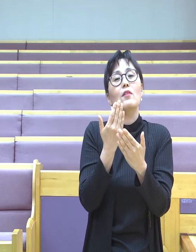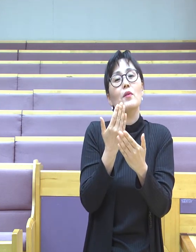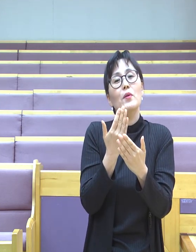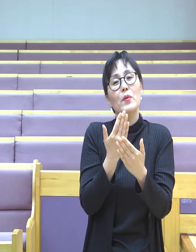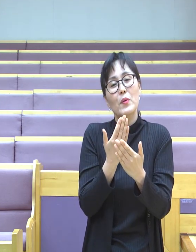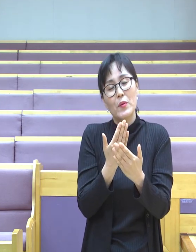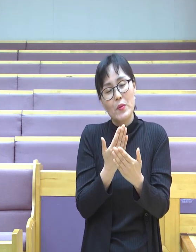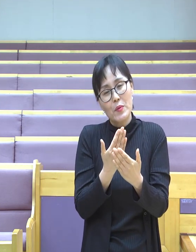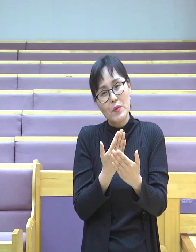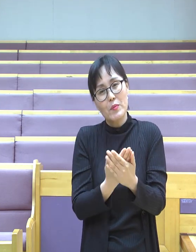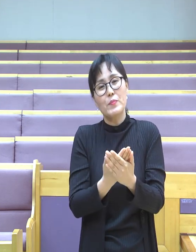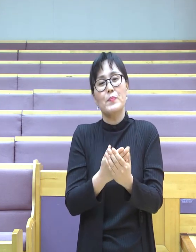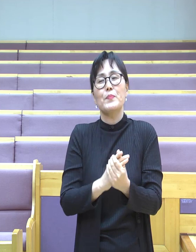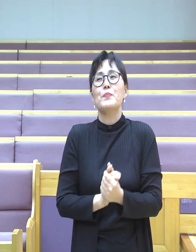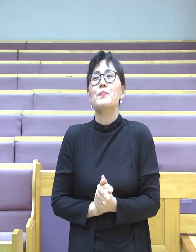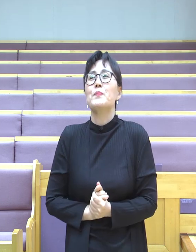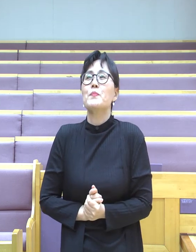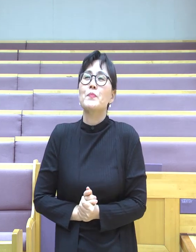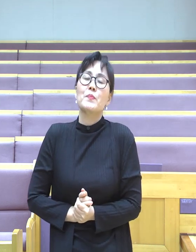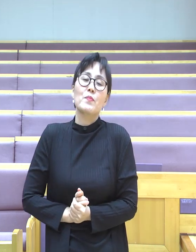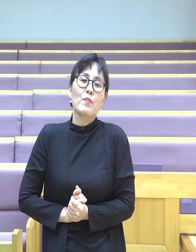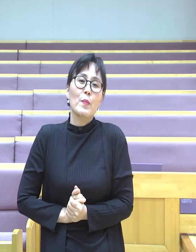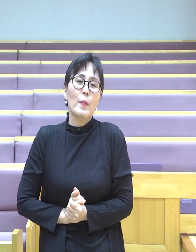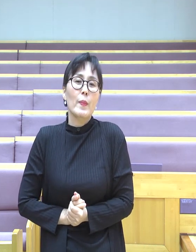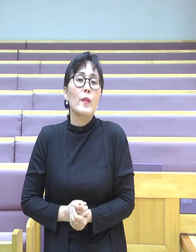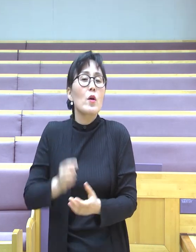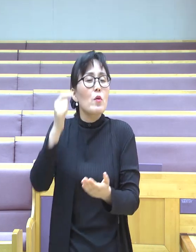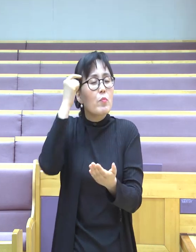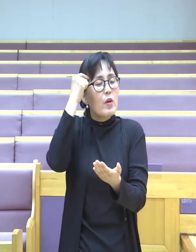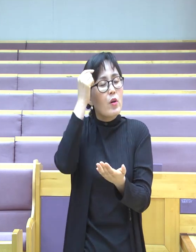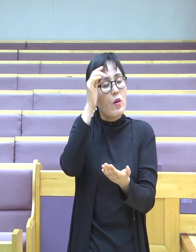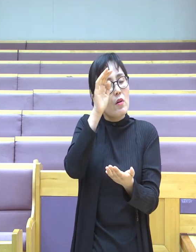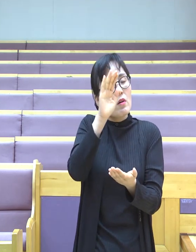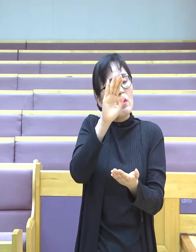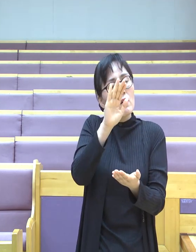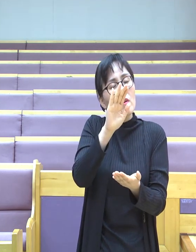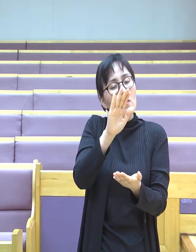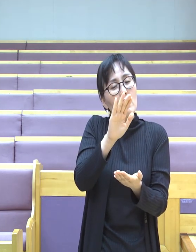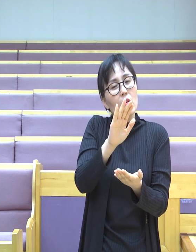다시 한번 주님의 참 평화를 맛보시면서 평화